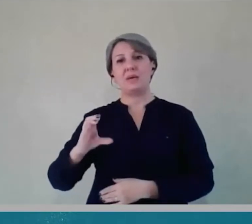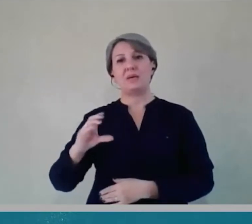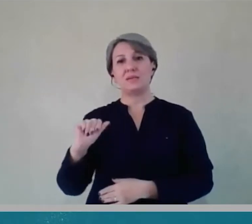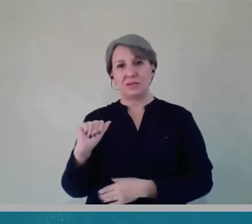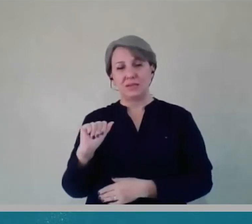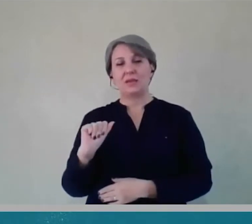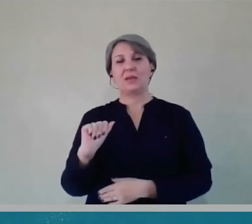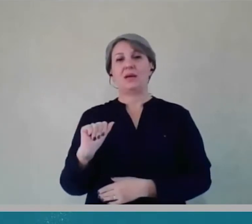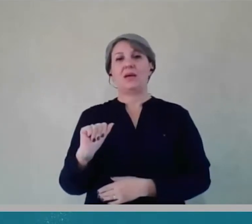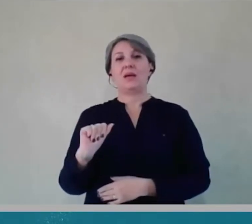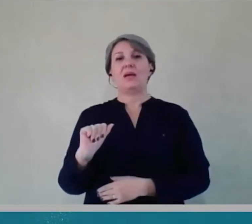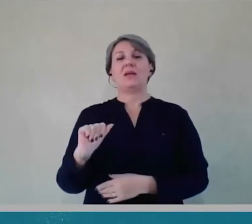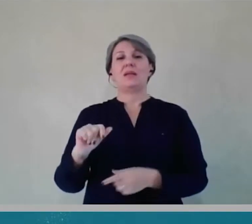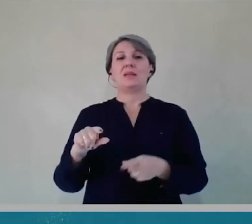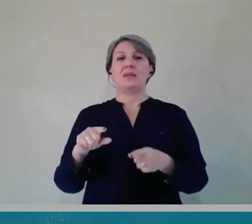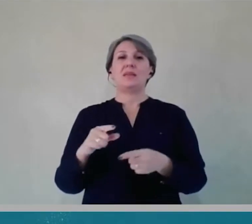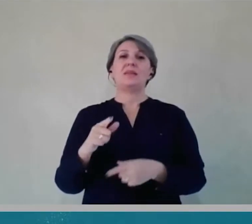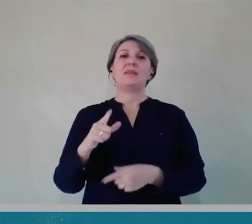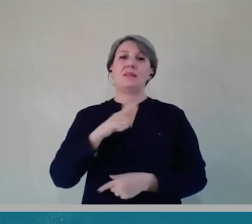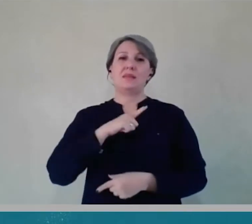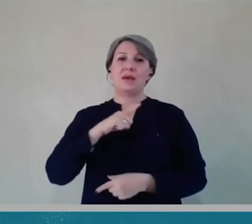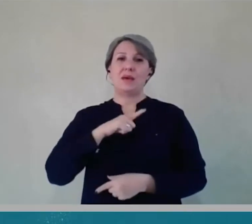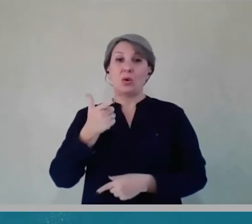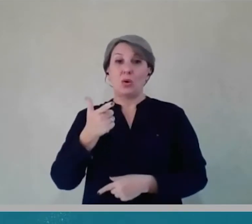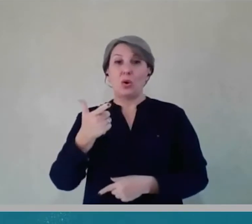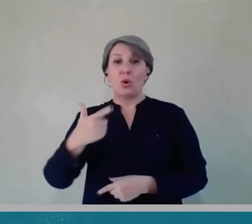Senhor Jesus.